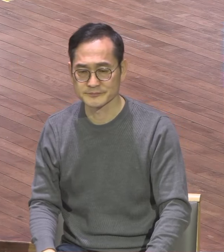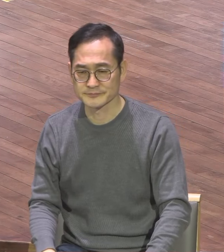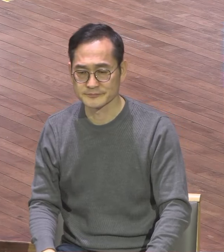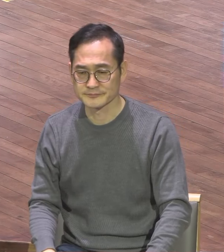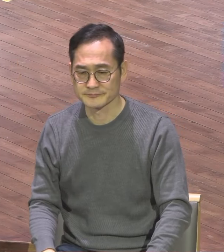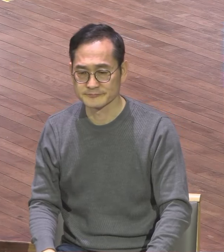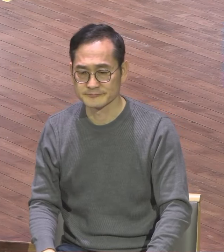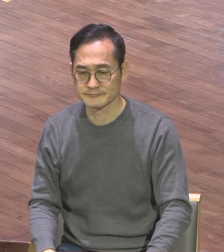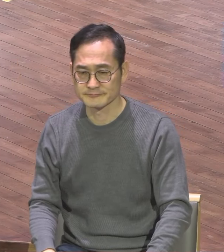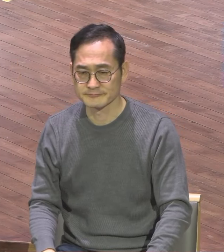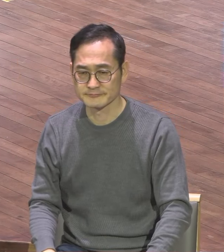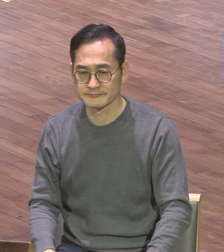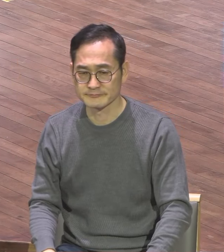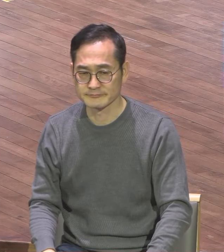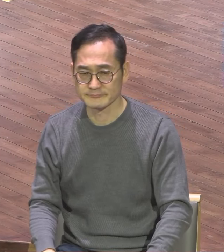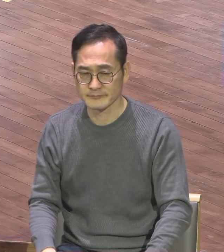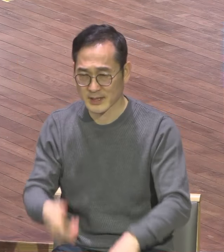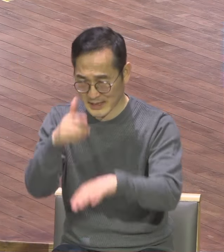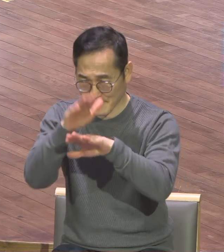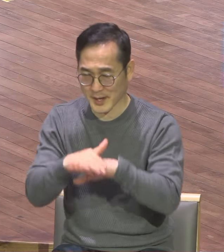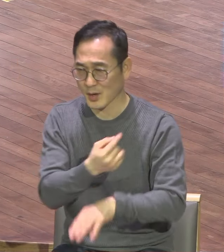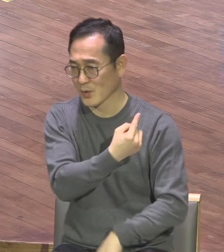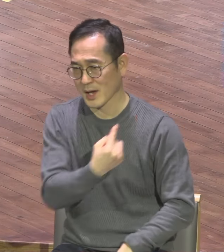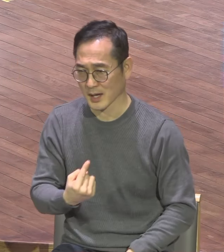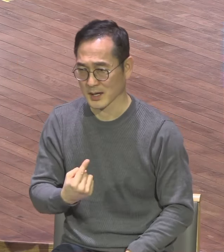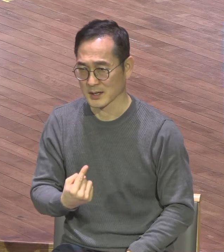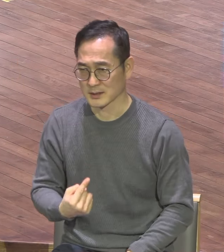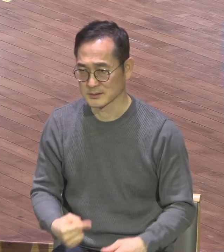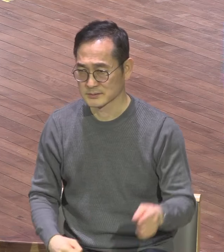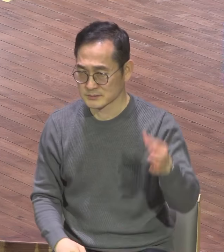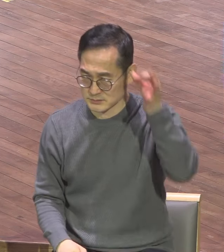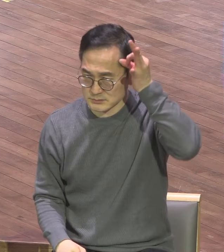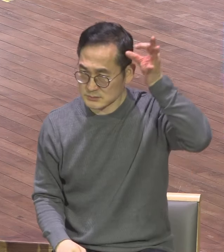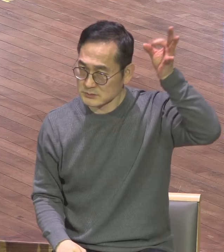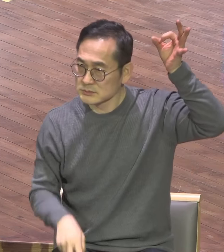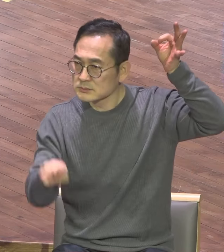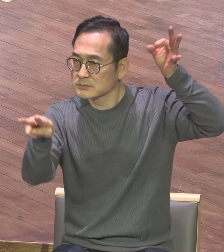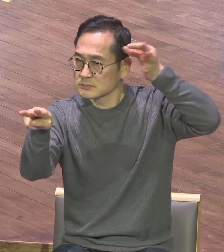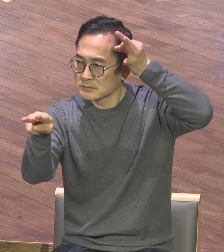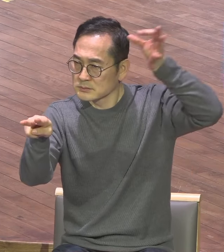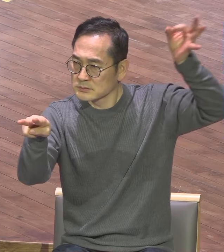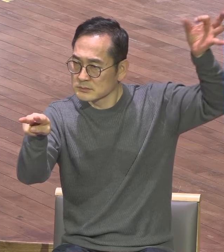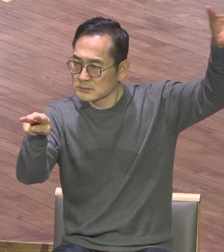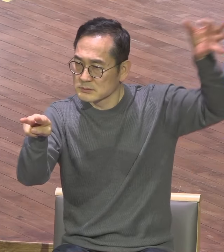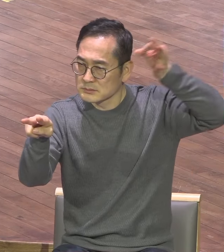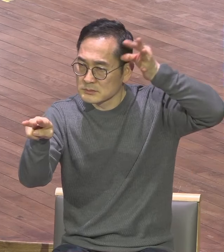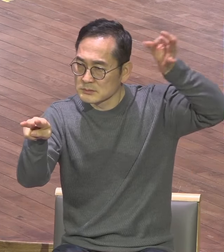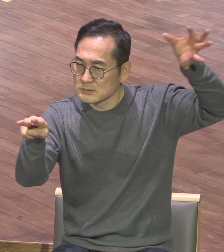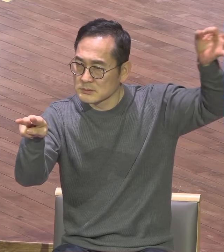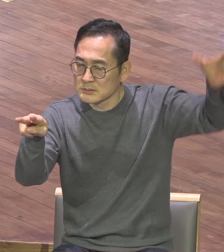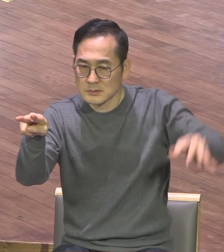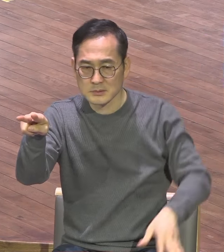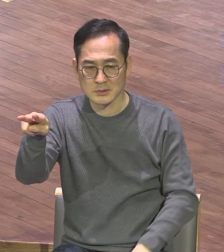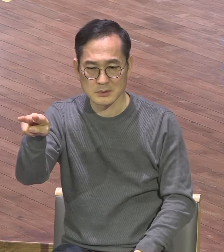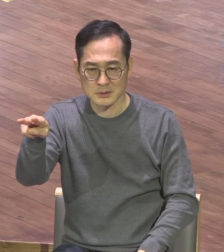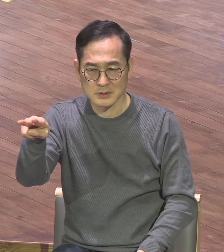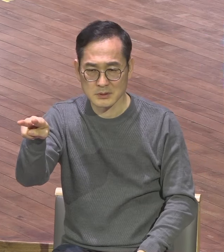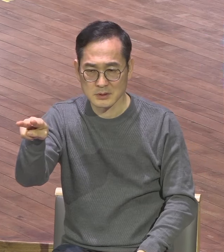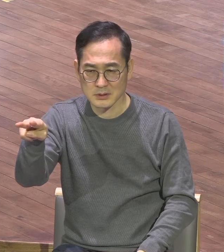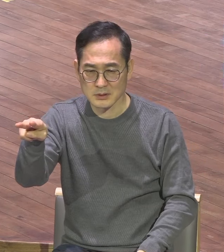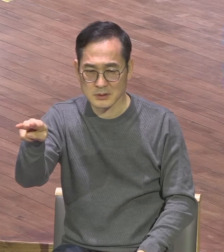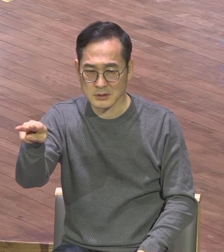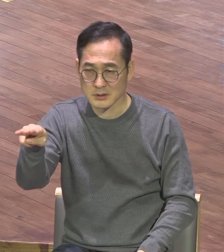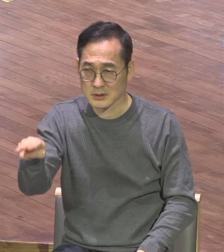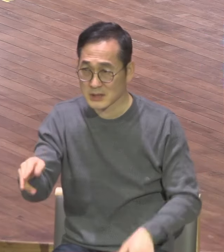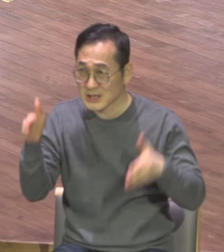그거예요. 그 예배들이 나와가지고 막 잡생각이 많아, 이 생각 저 생각, 예배 실패합니다. 그 두 마음, 세 마음